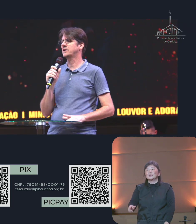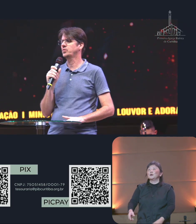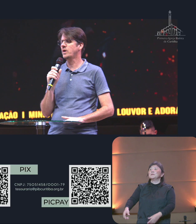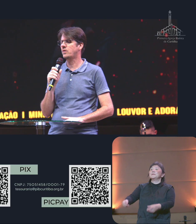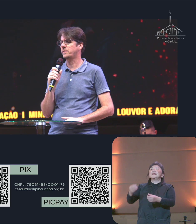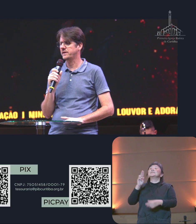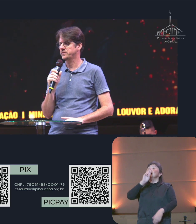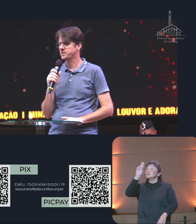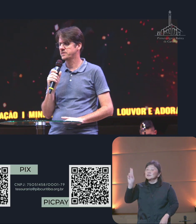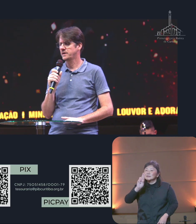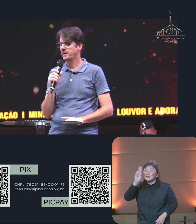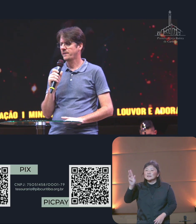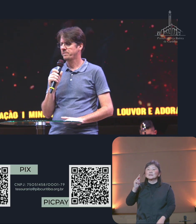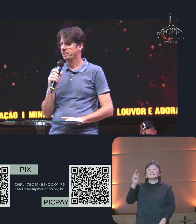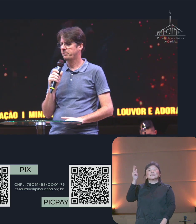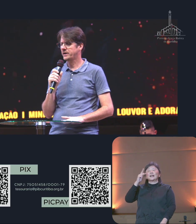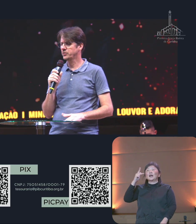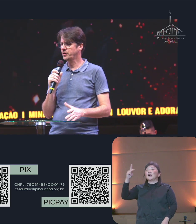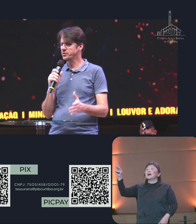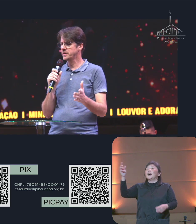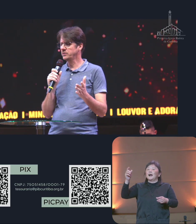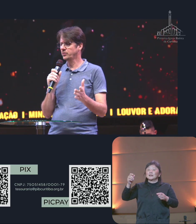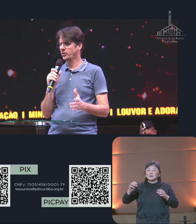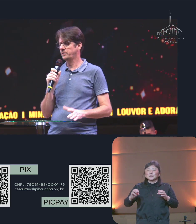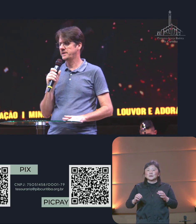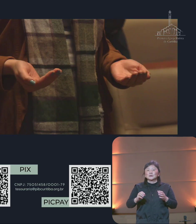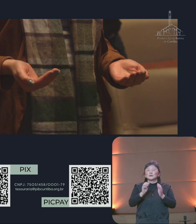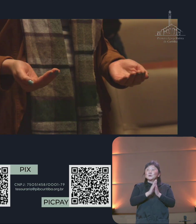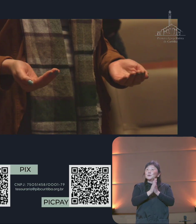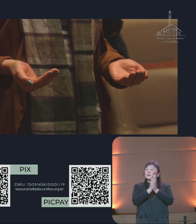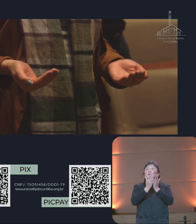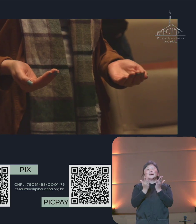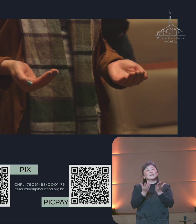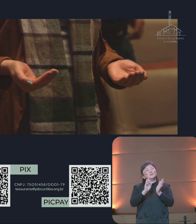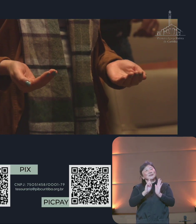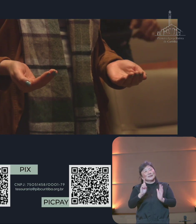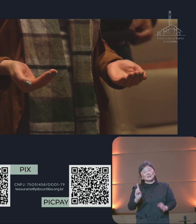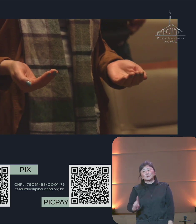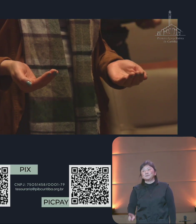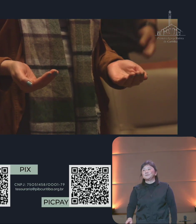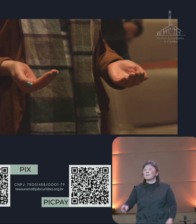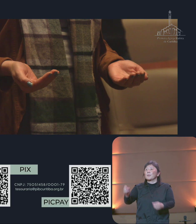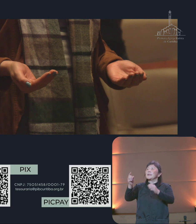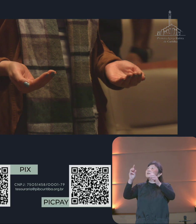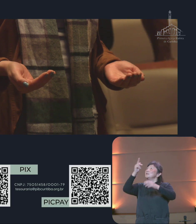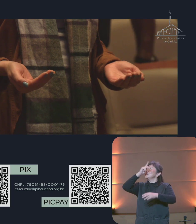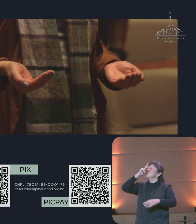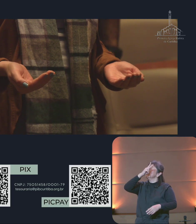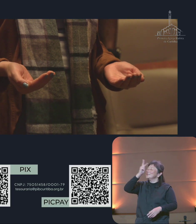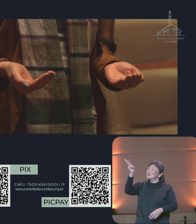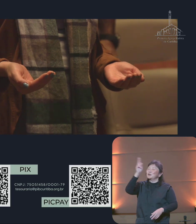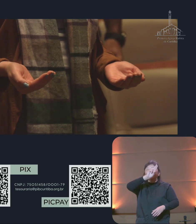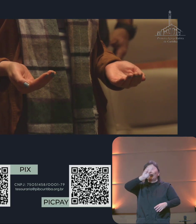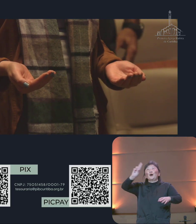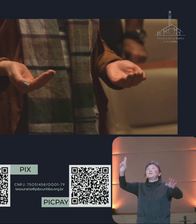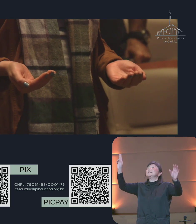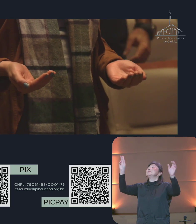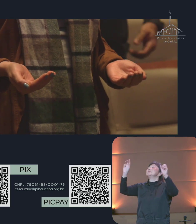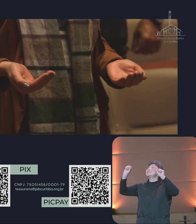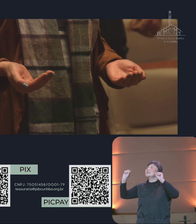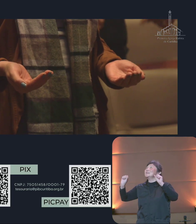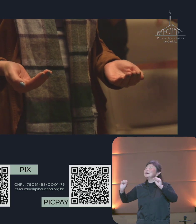usado na Tua obra, Deus. Para que o Teu santo nome seja lembrado, engrandecido e louvado sobre